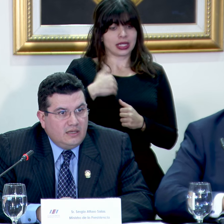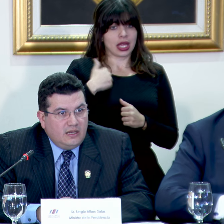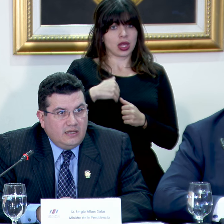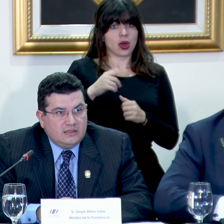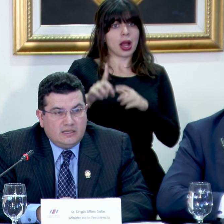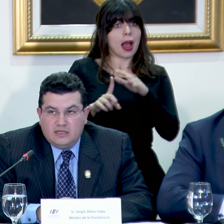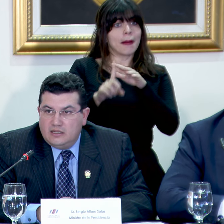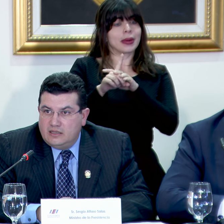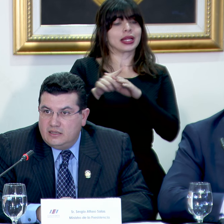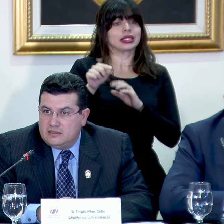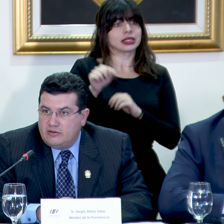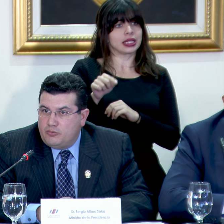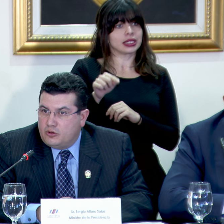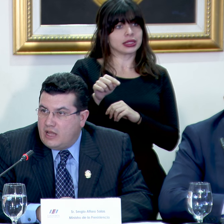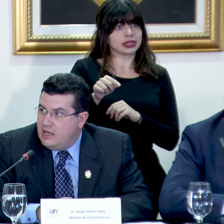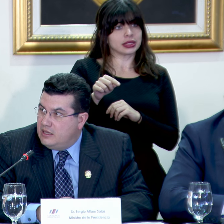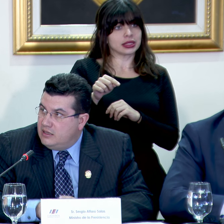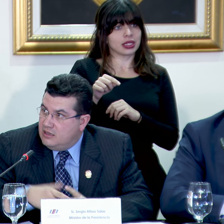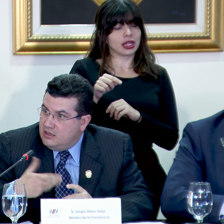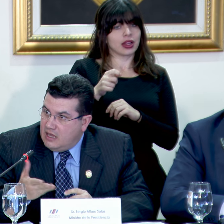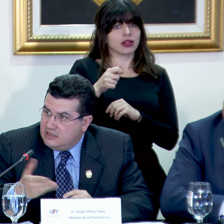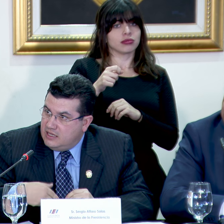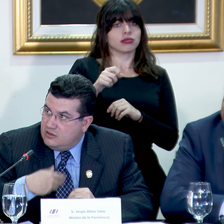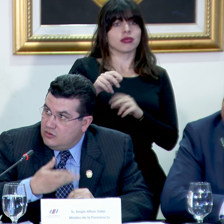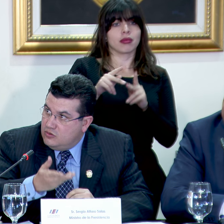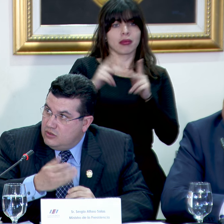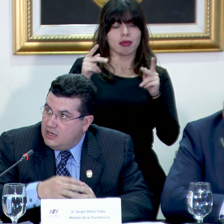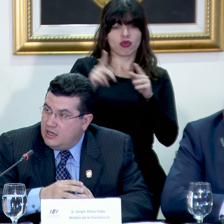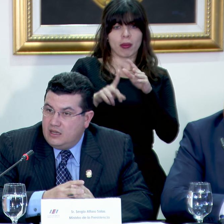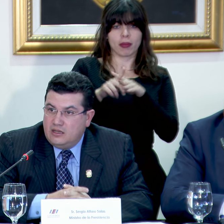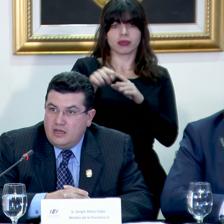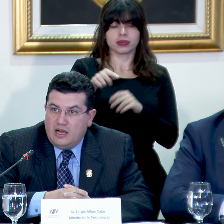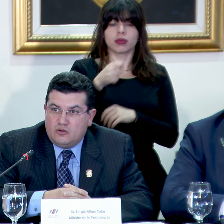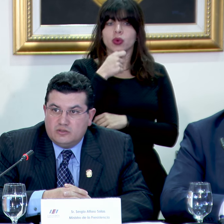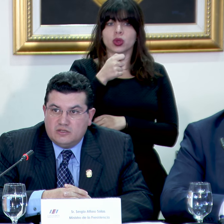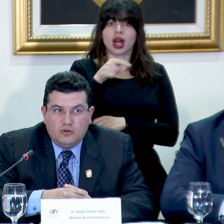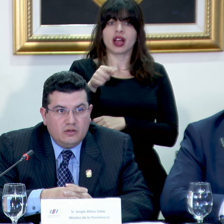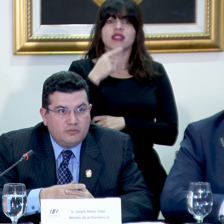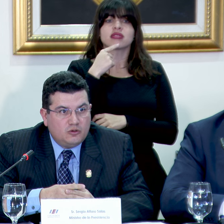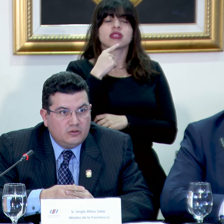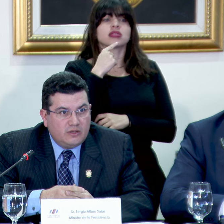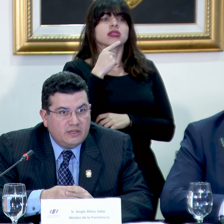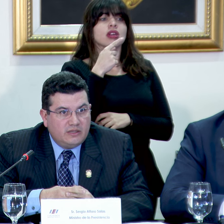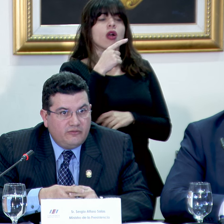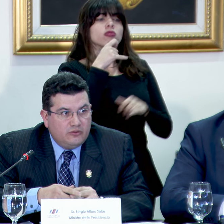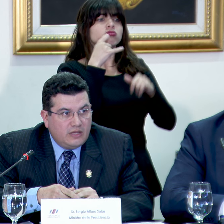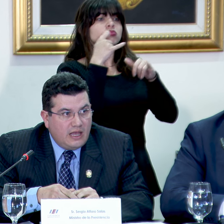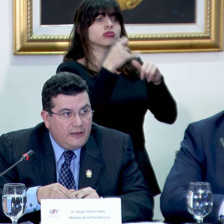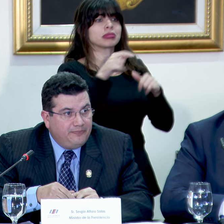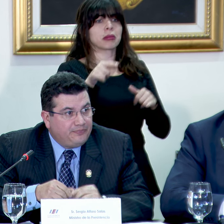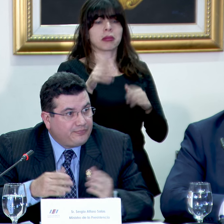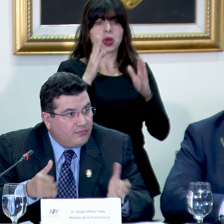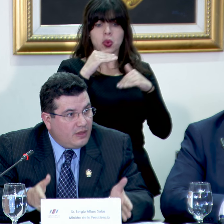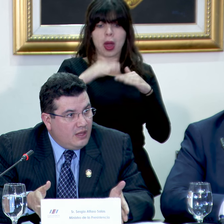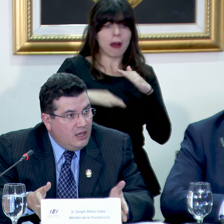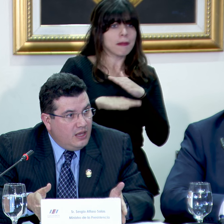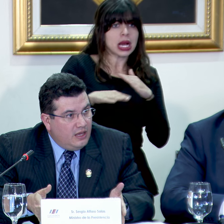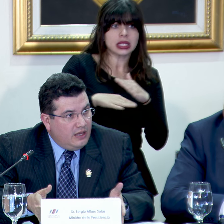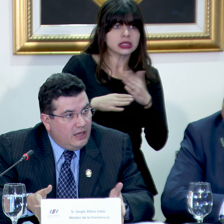aparece en ese reportaje haciendo una acusación absolutamente infundada.